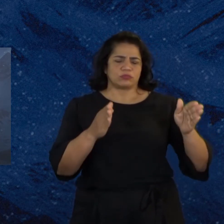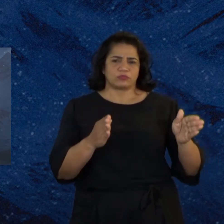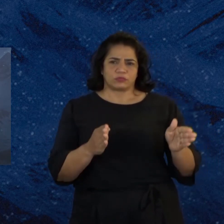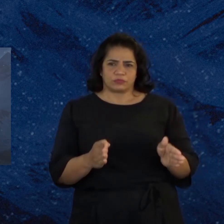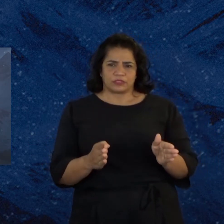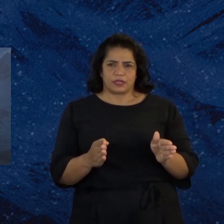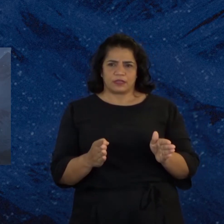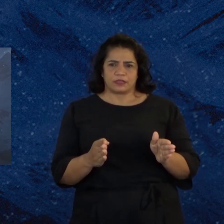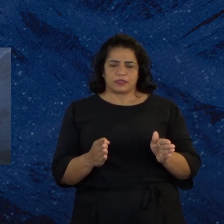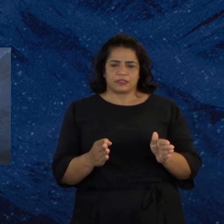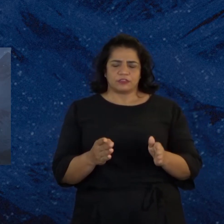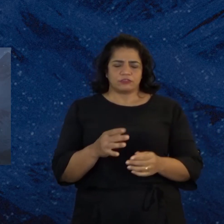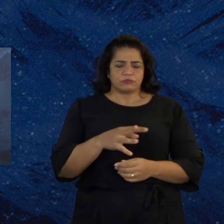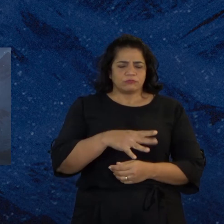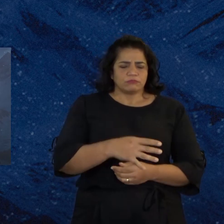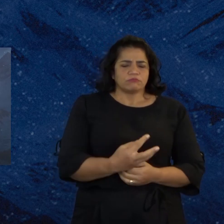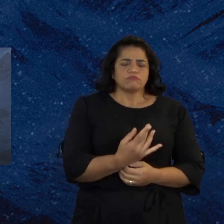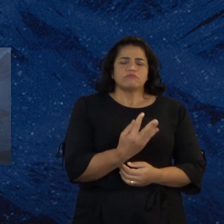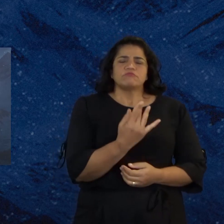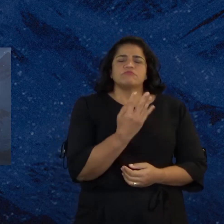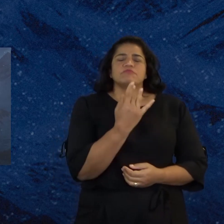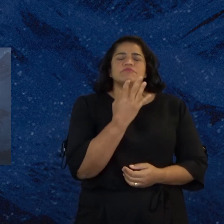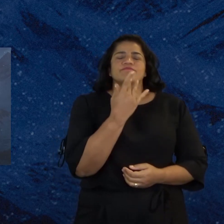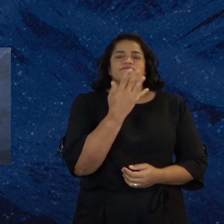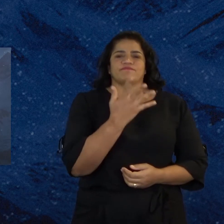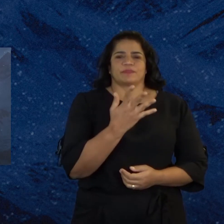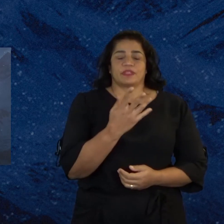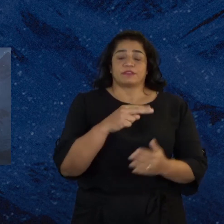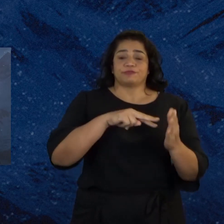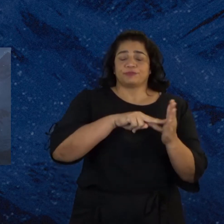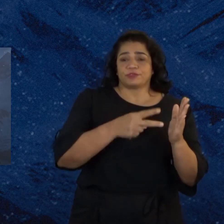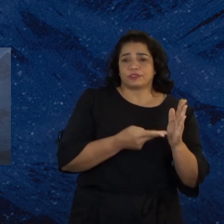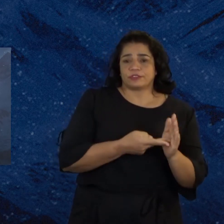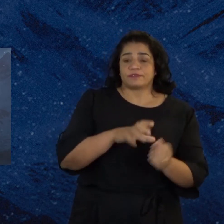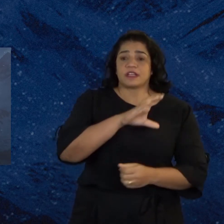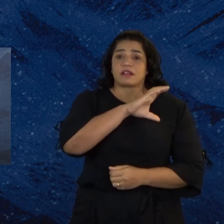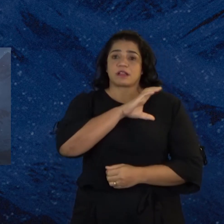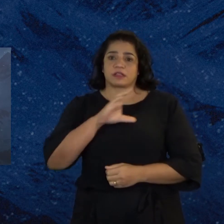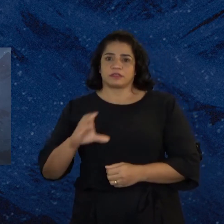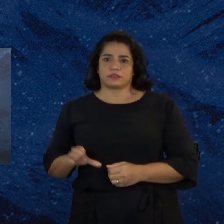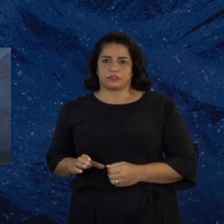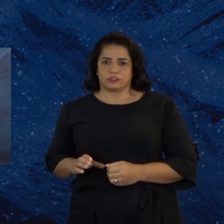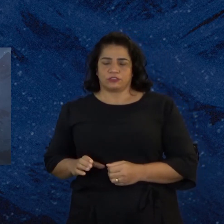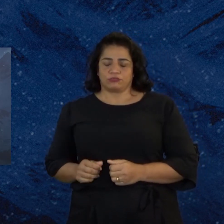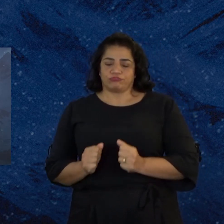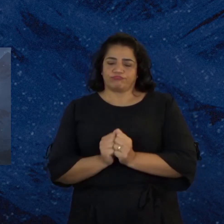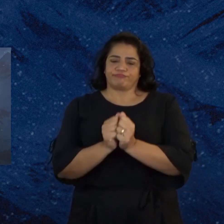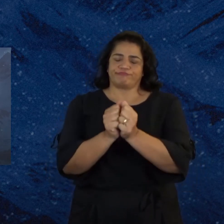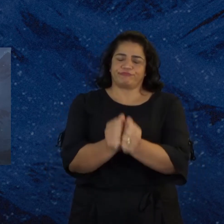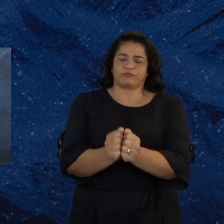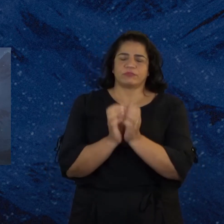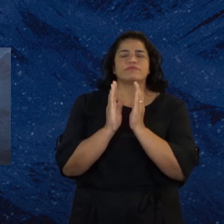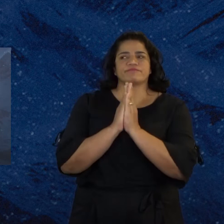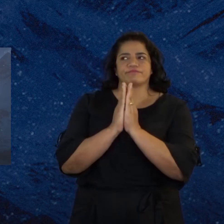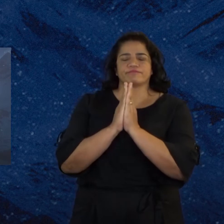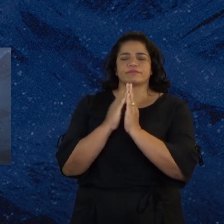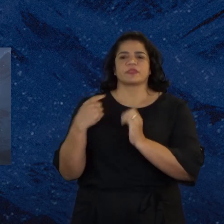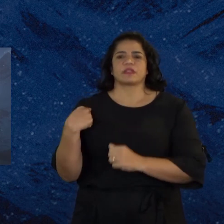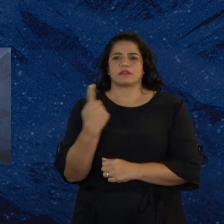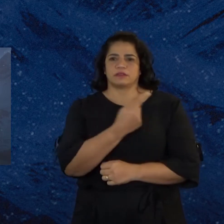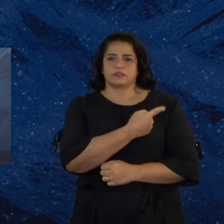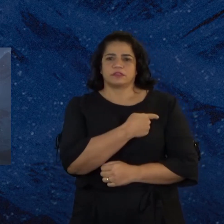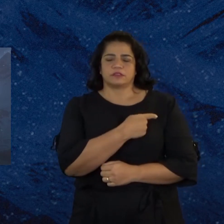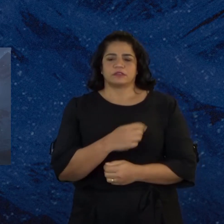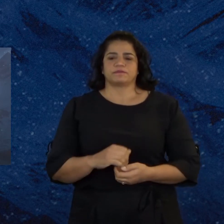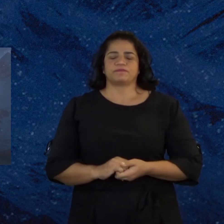igreja. E o incenso representa Cristo adicionado às nossas orações. Então nós temos ali no santo